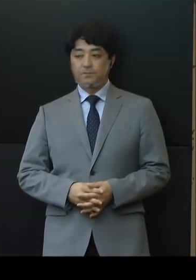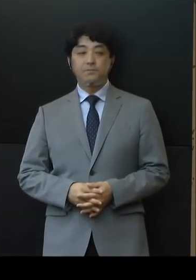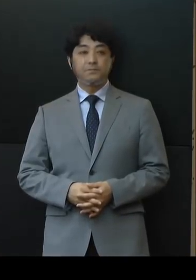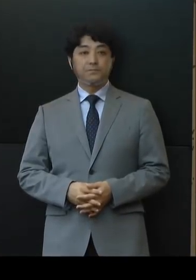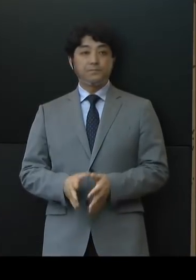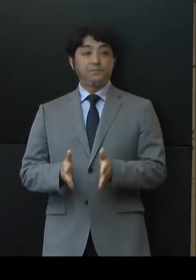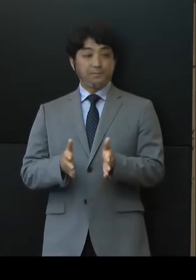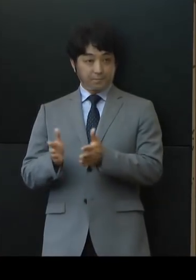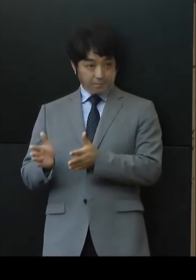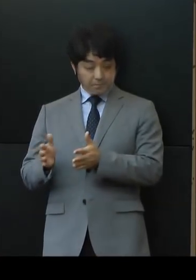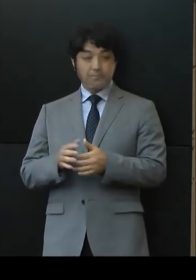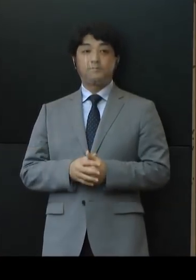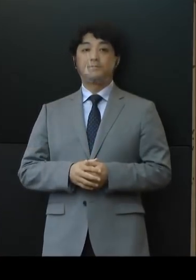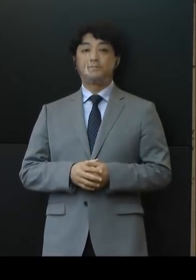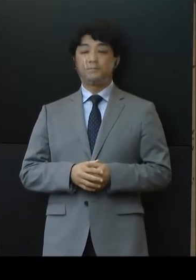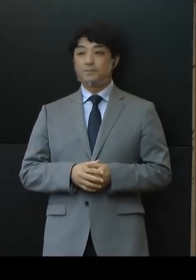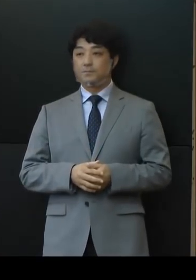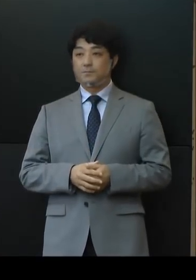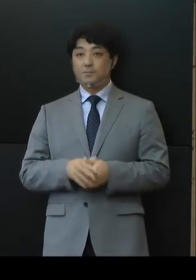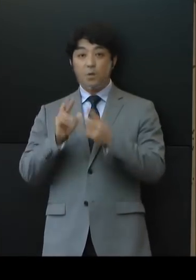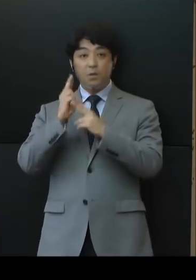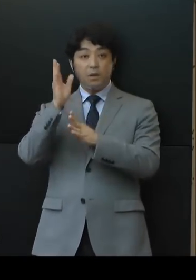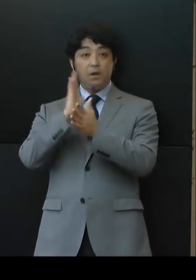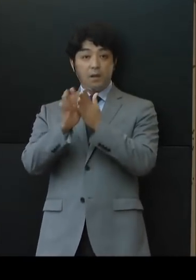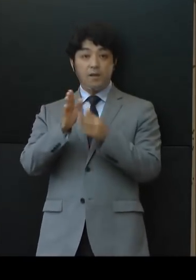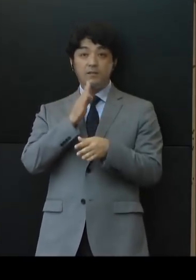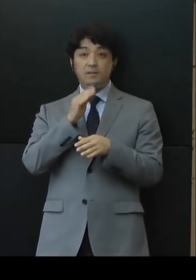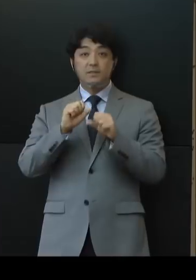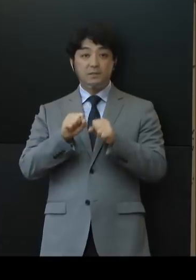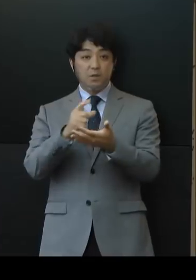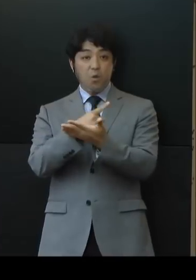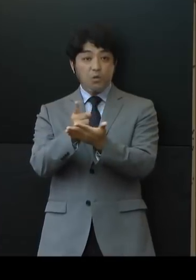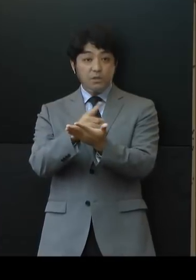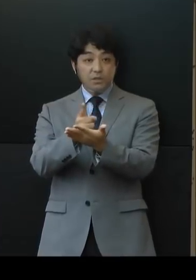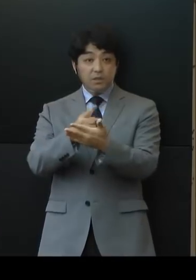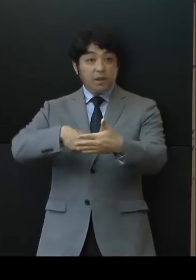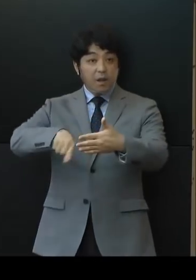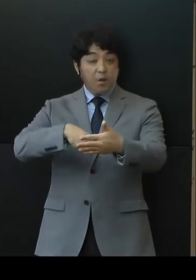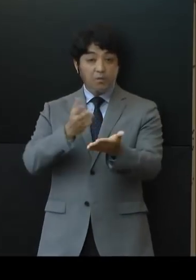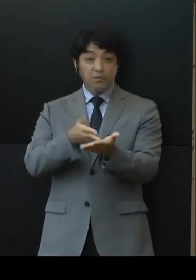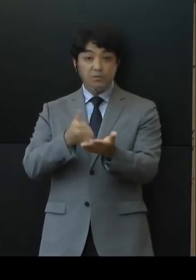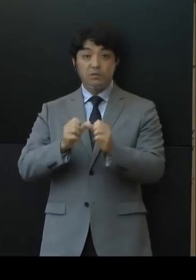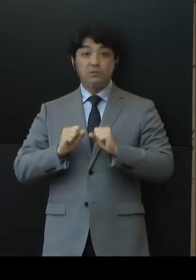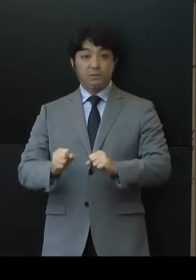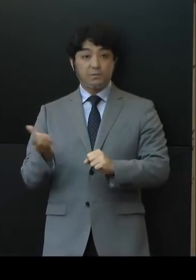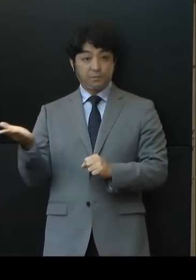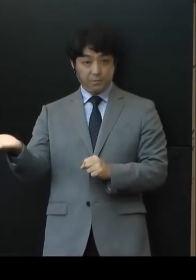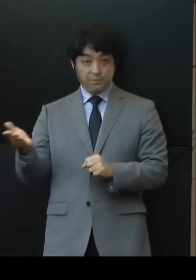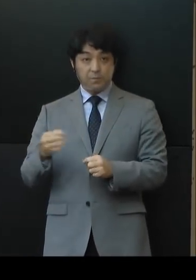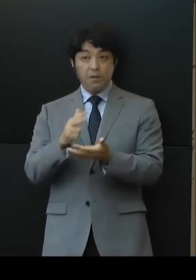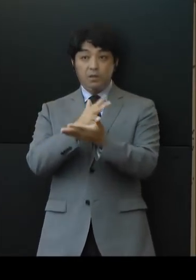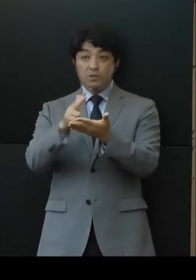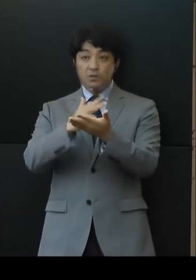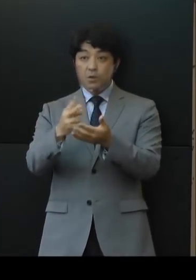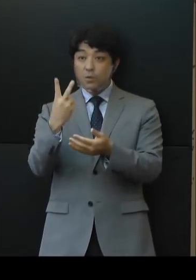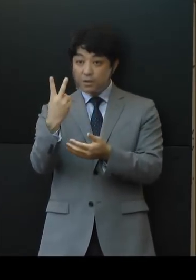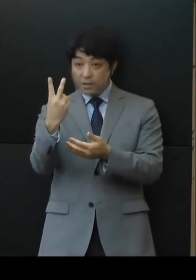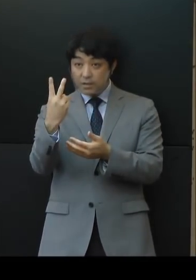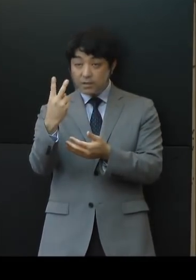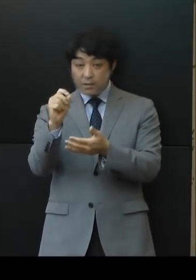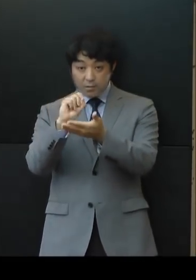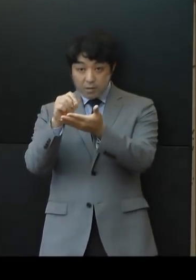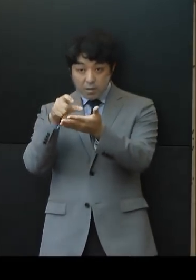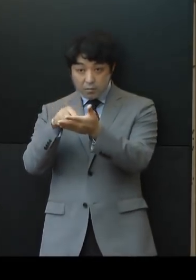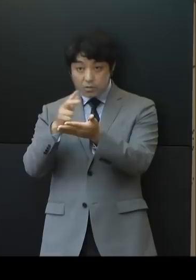変わりましょう。はい、それでは、沖縄県の実施方針についてご説明いたします。資料2と書いたところ